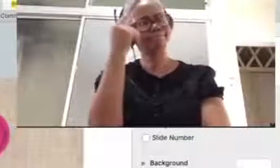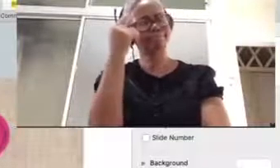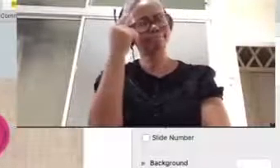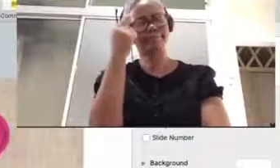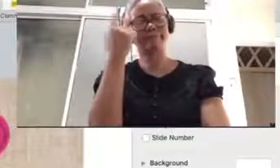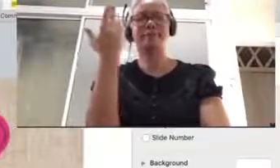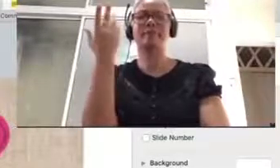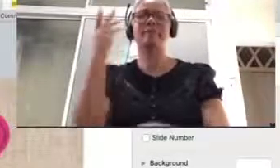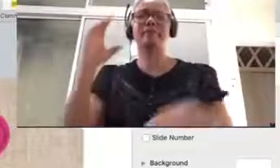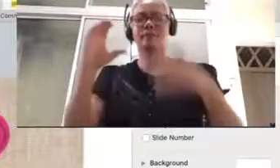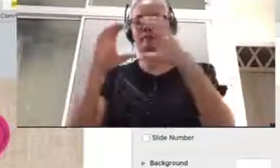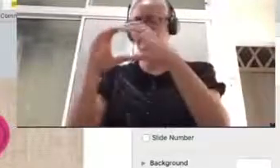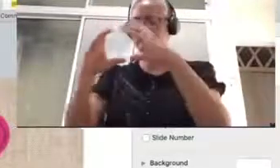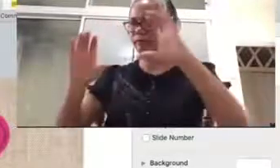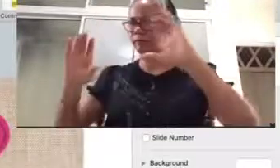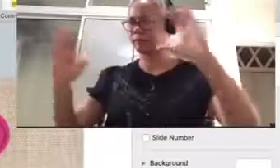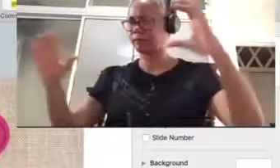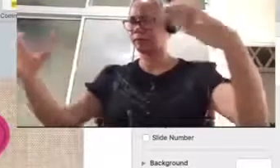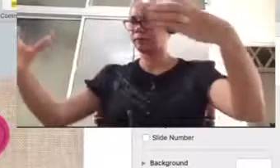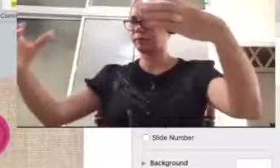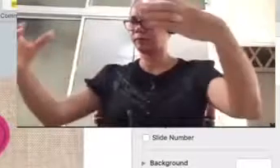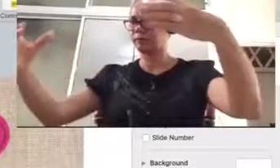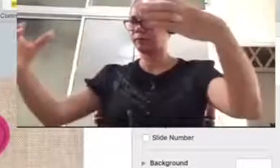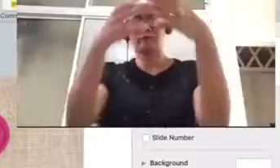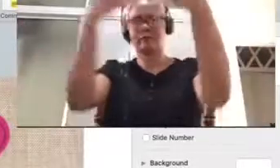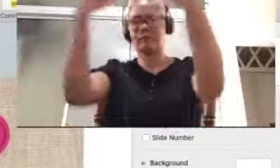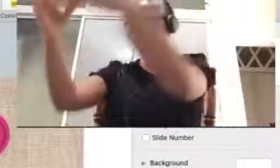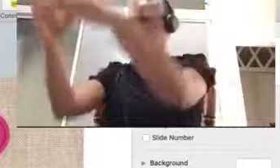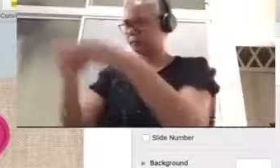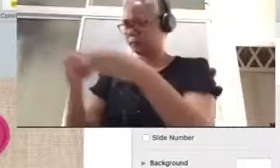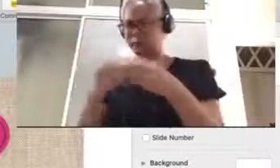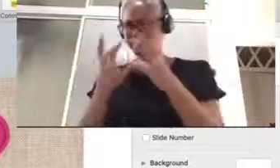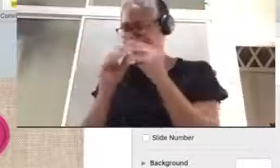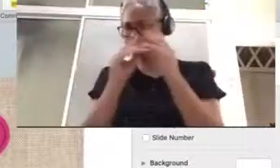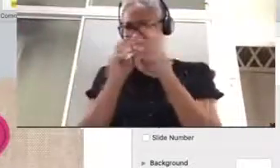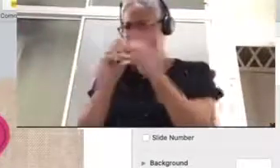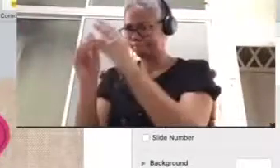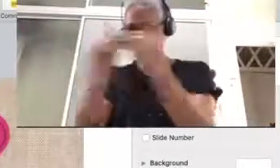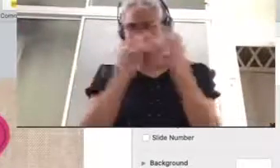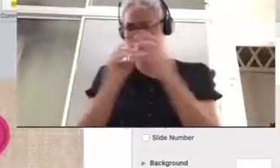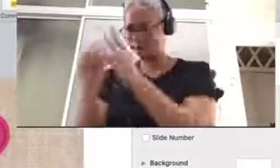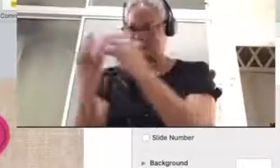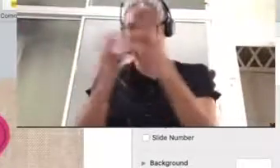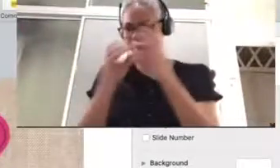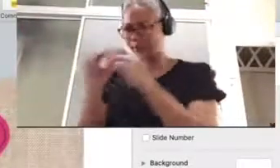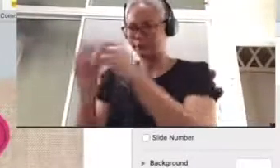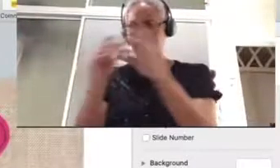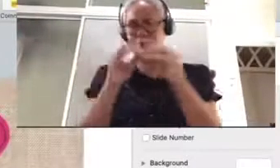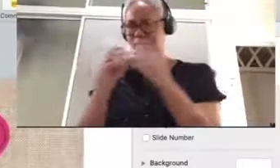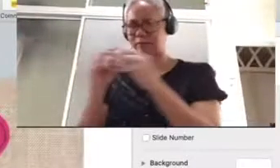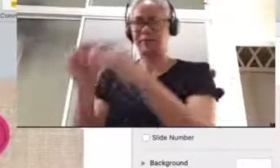Los redonditos se reúnen en la sala grande. Hablan durante mucho, mucho tiempo. Todos están